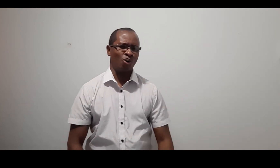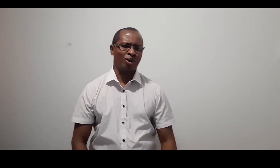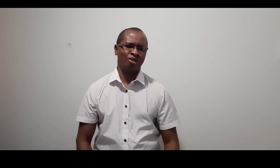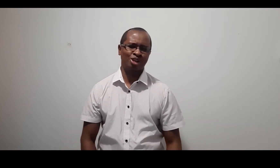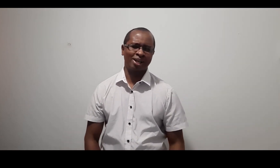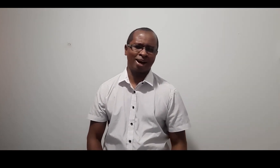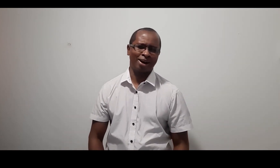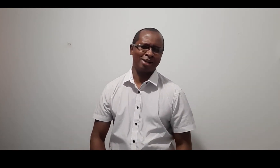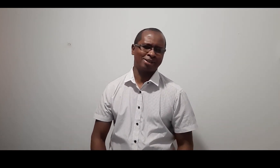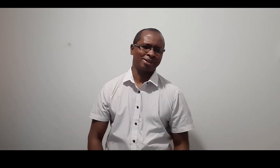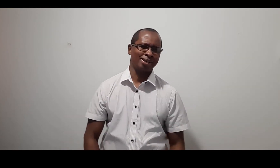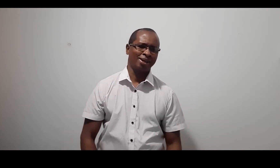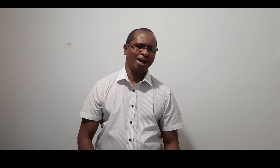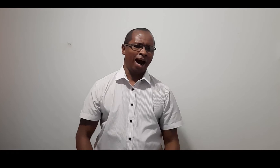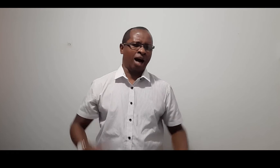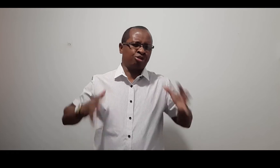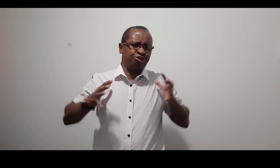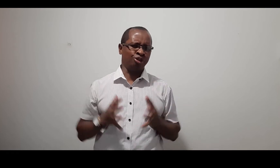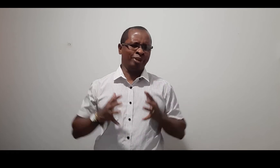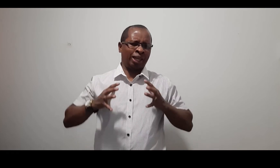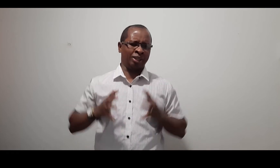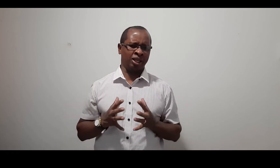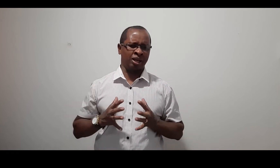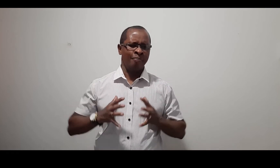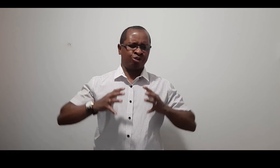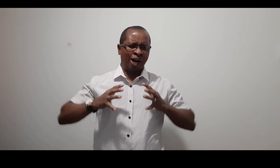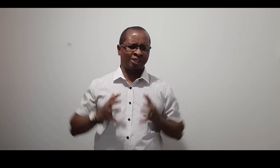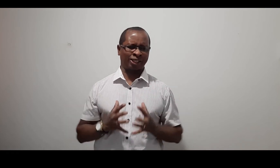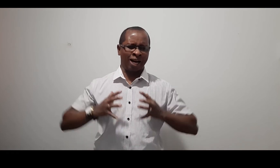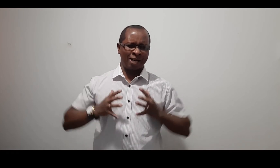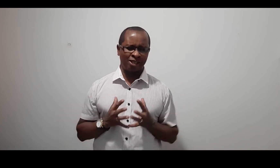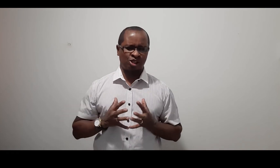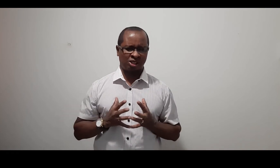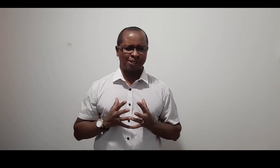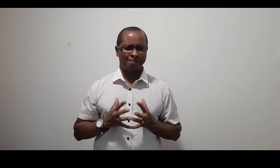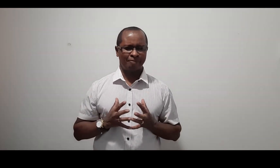Vahoaka ny fanjakan'ny lanitra ary fo mitahiry fanjakan'ny lanitra.